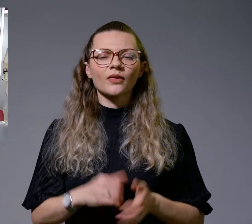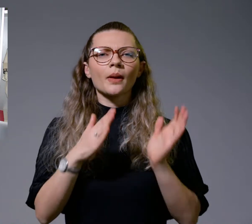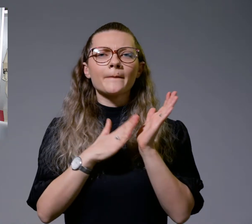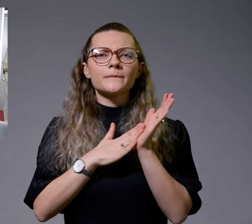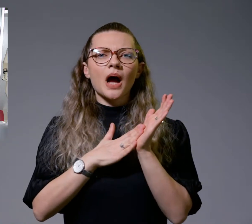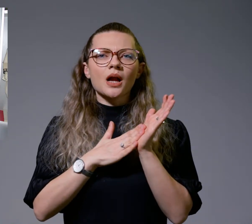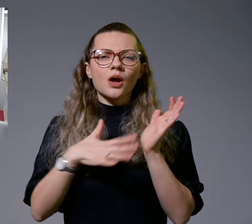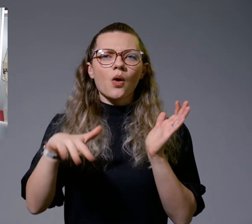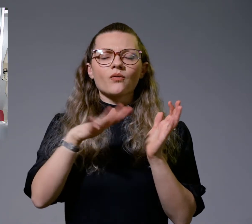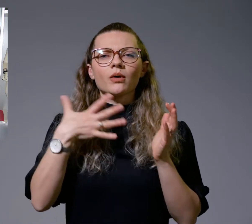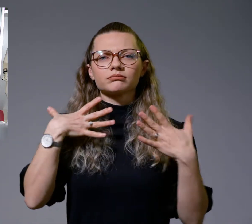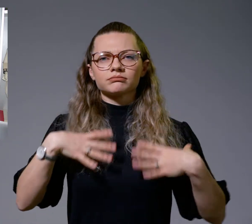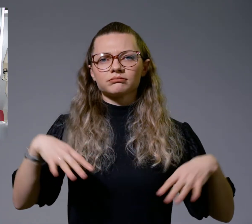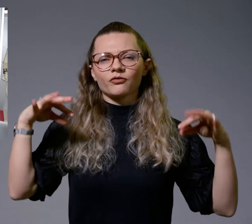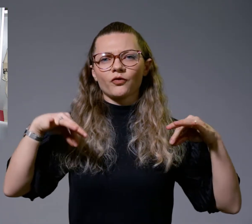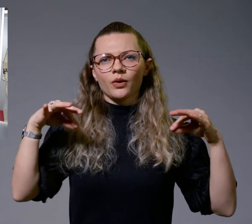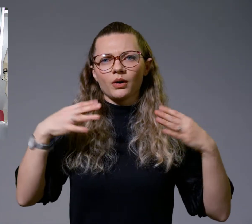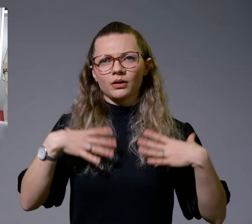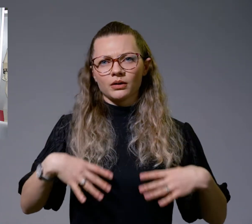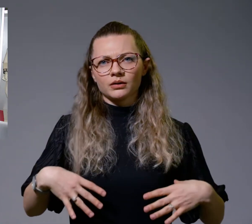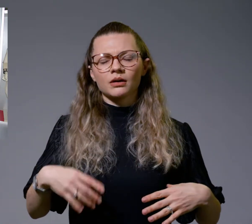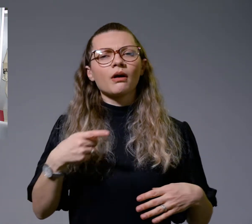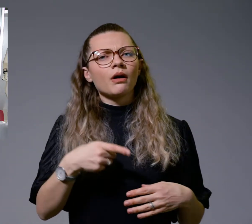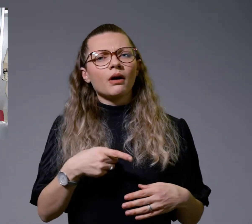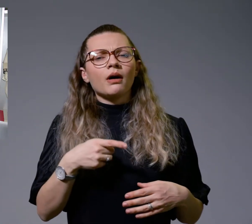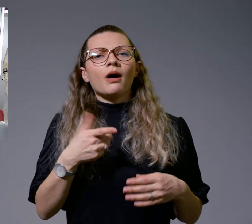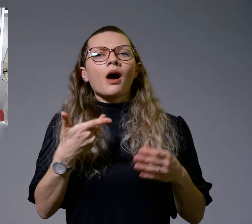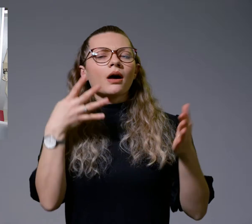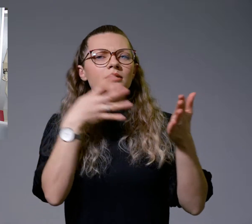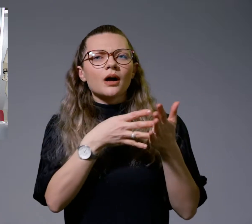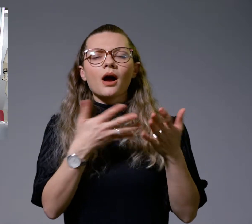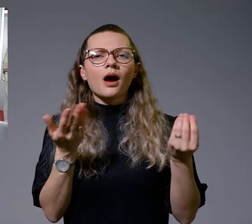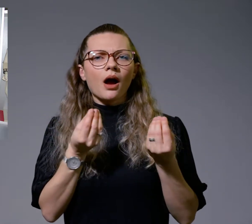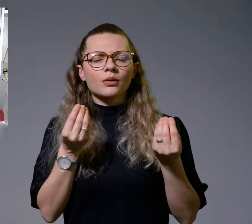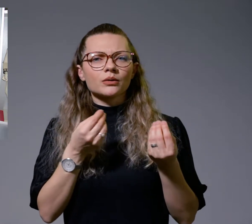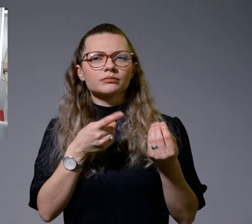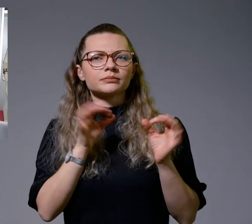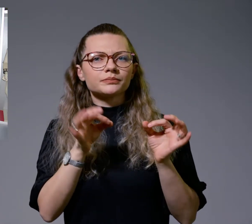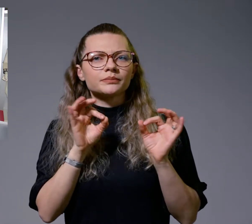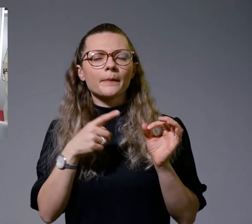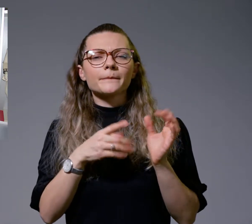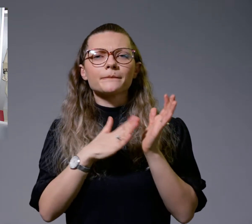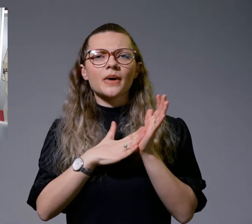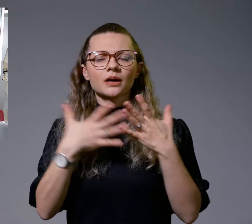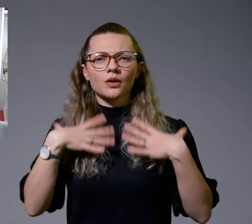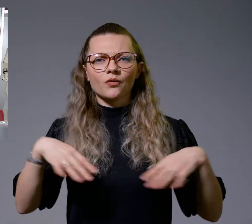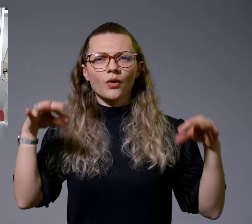Мариовска носија. Според своите карактеристики, Мариовската носија е дел од